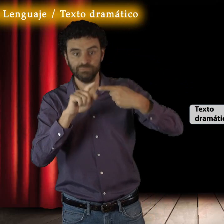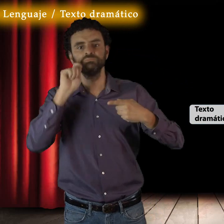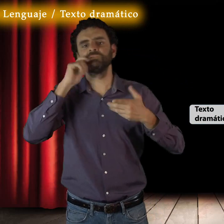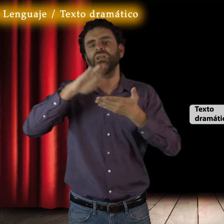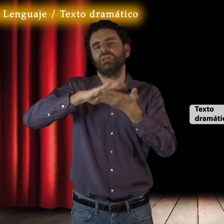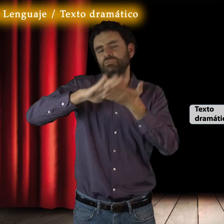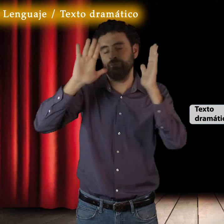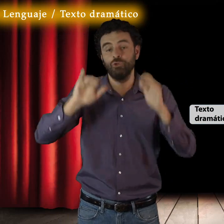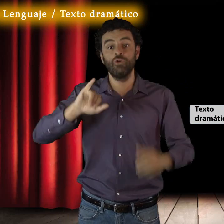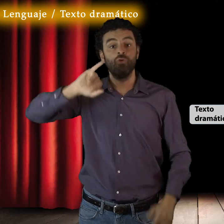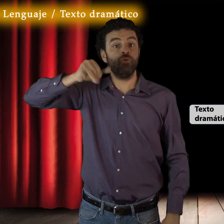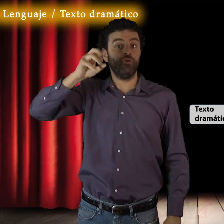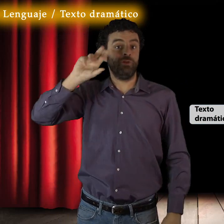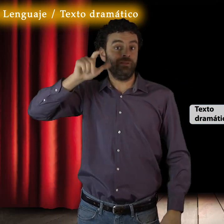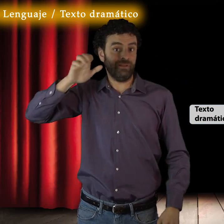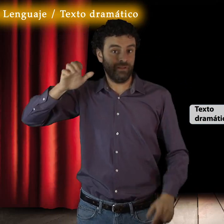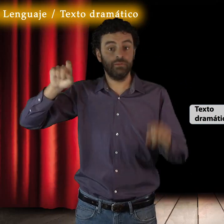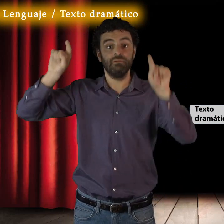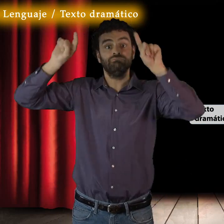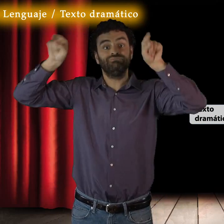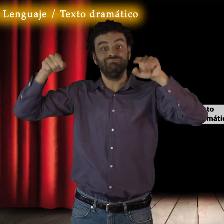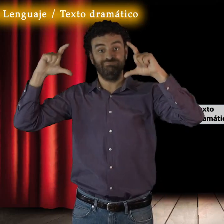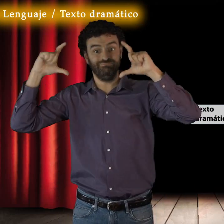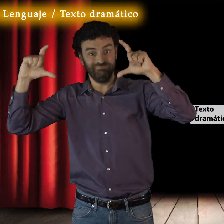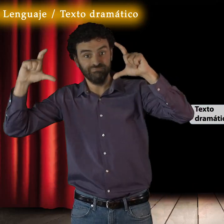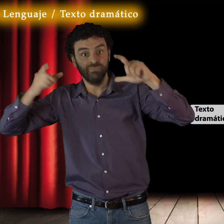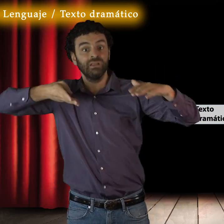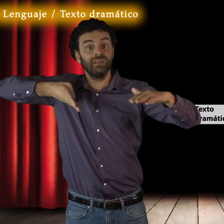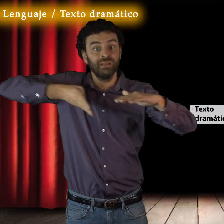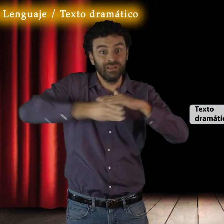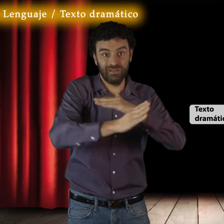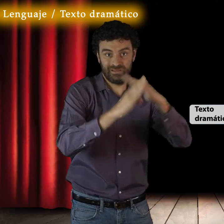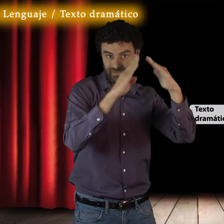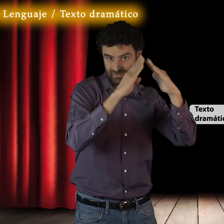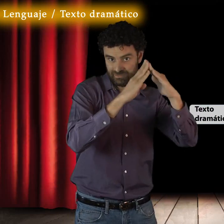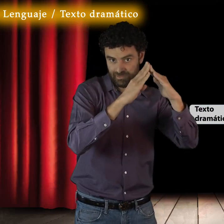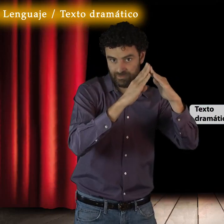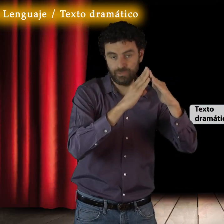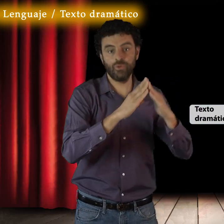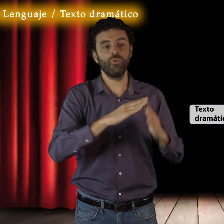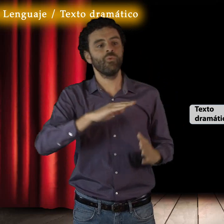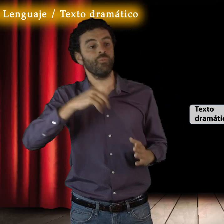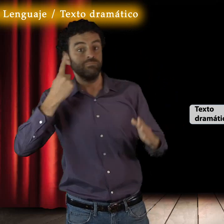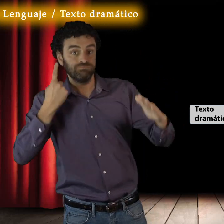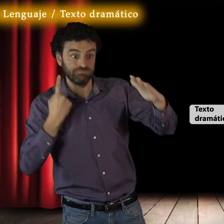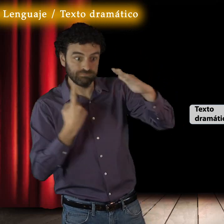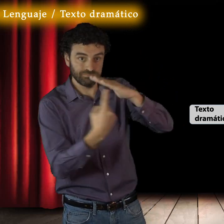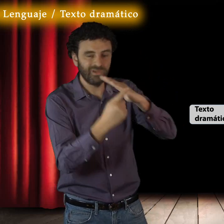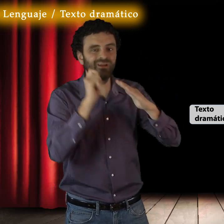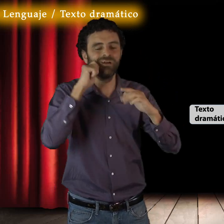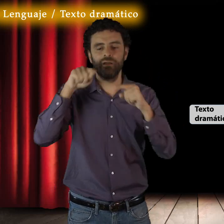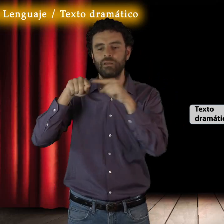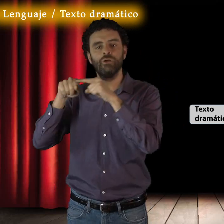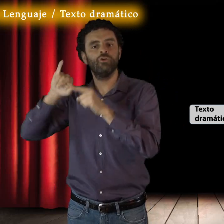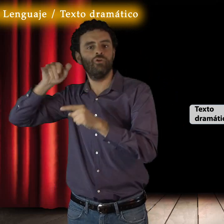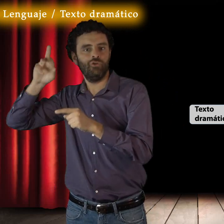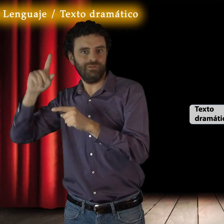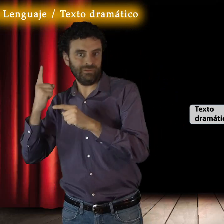ejemplo a entrada o salida de personajes ejemplo Jorge entrando a